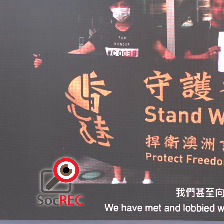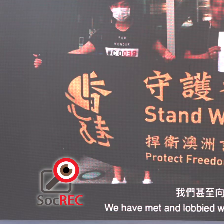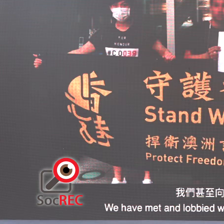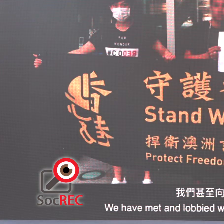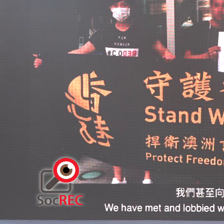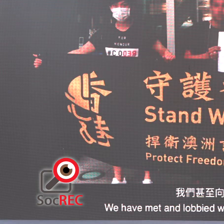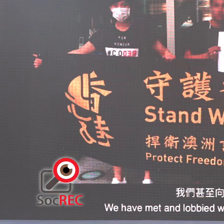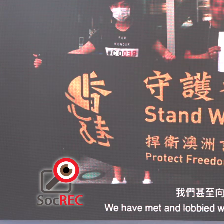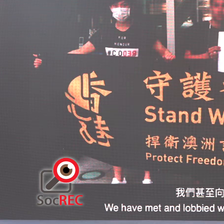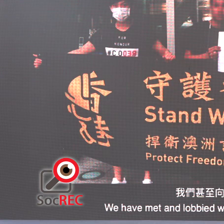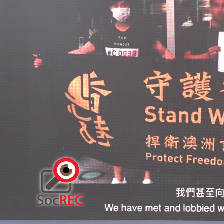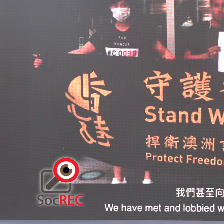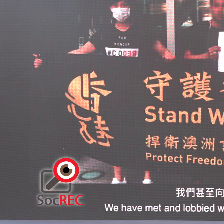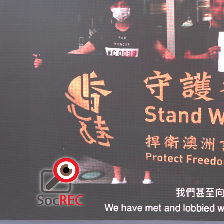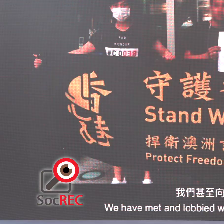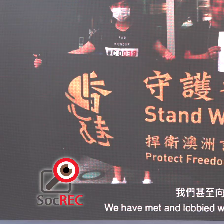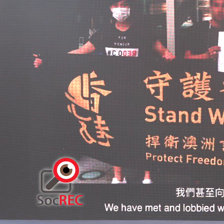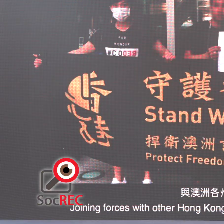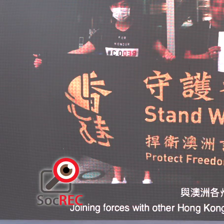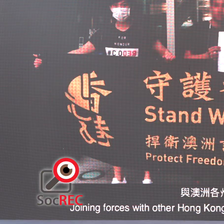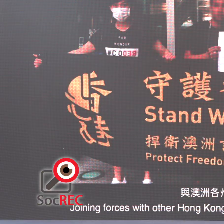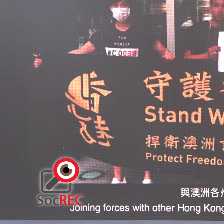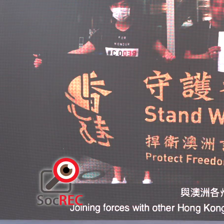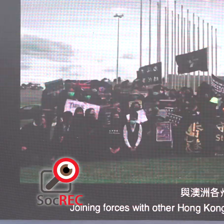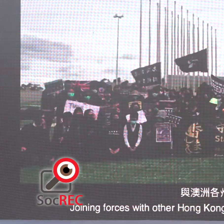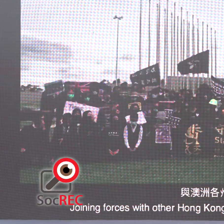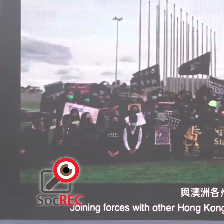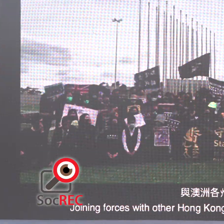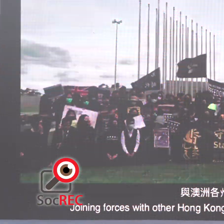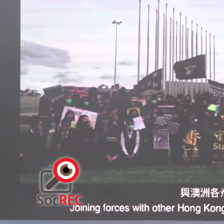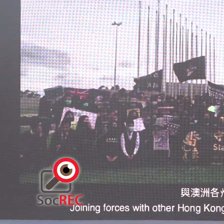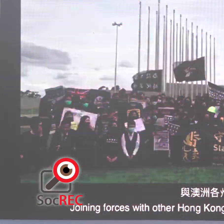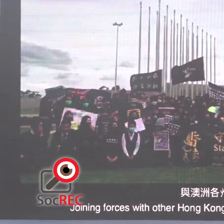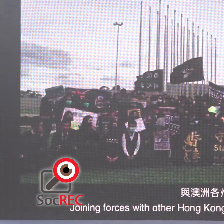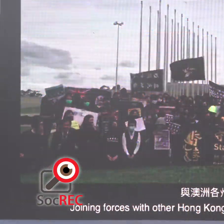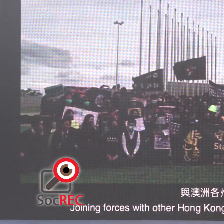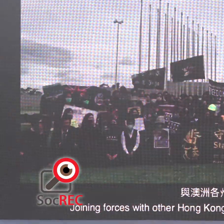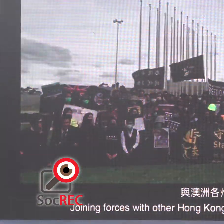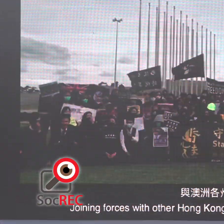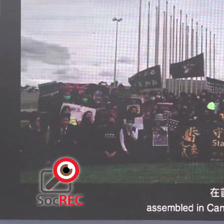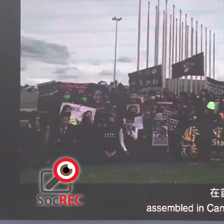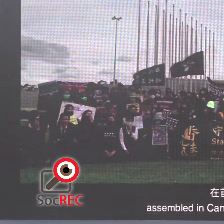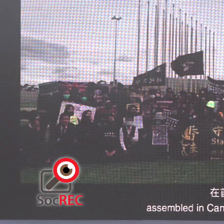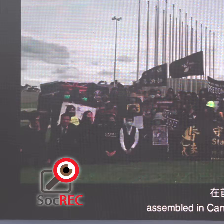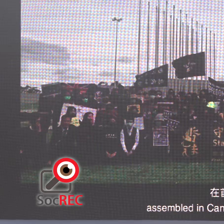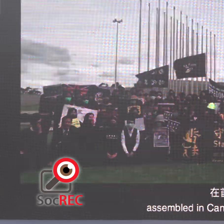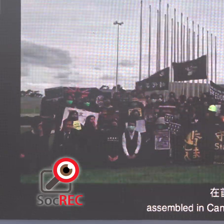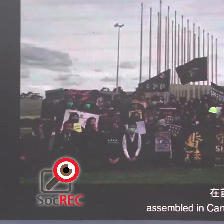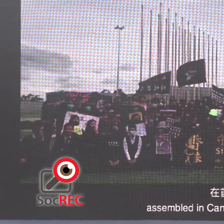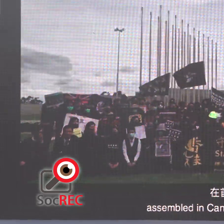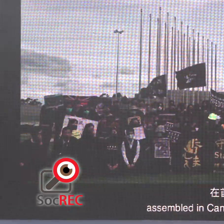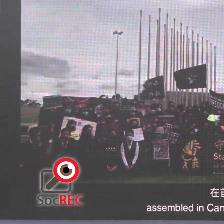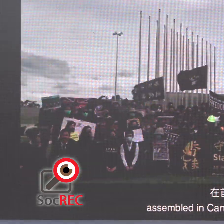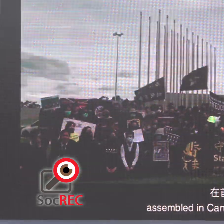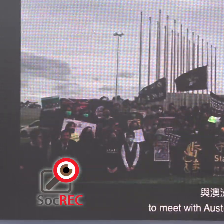我哋甚至向當地議員進行遊說，同澳洲各州嘅香港代表齊集喺首